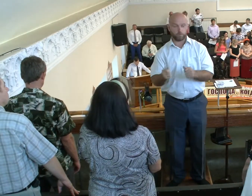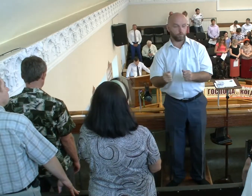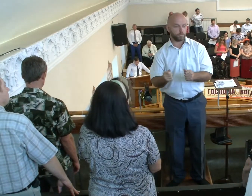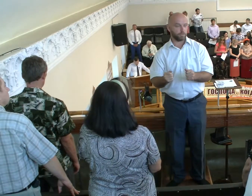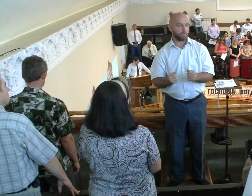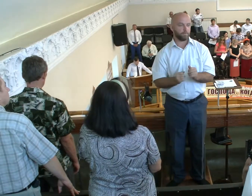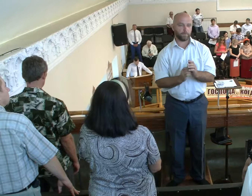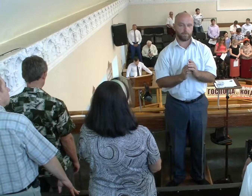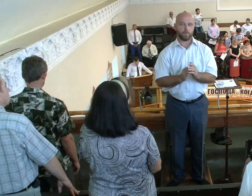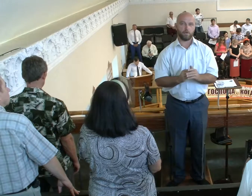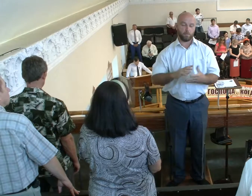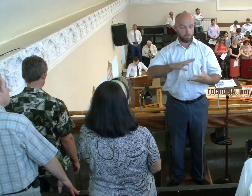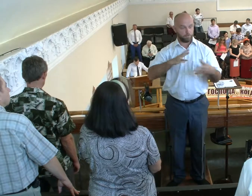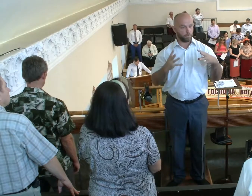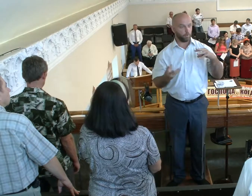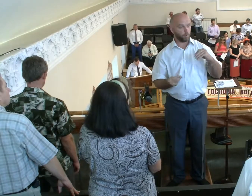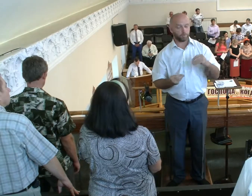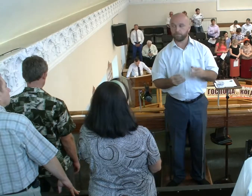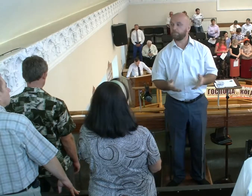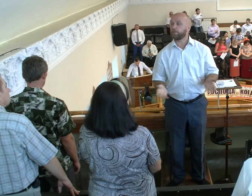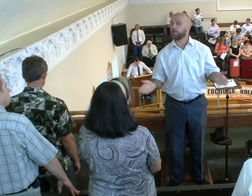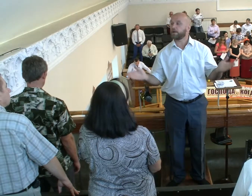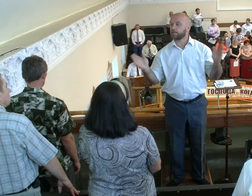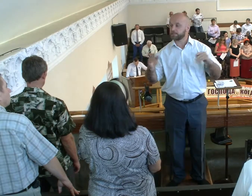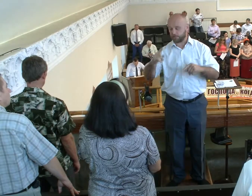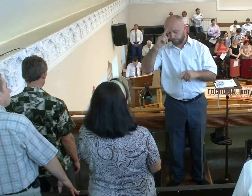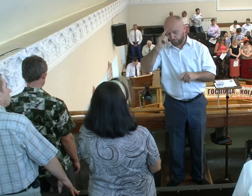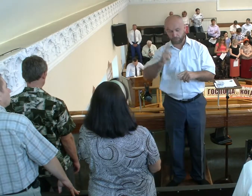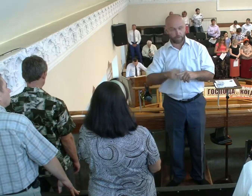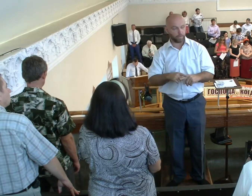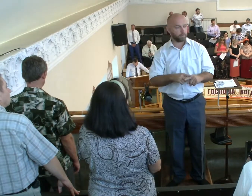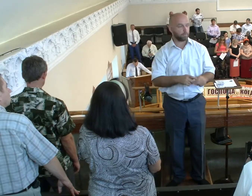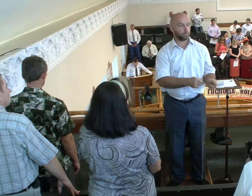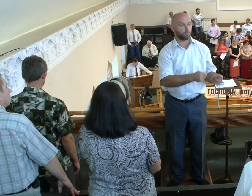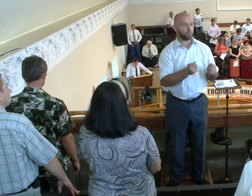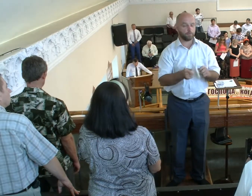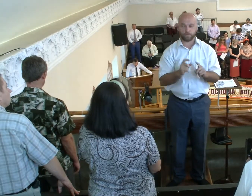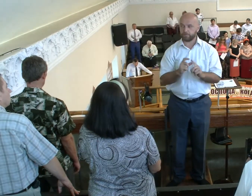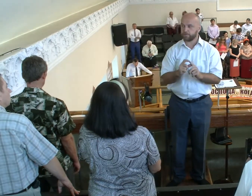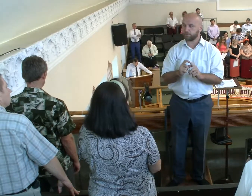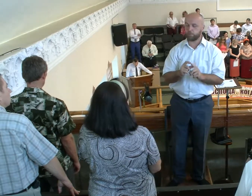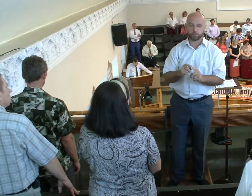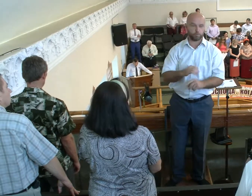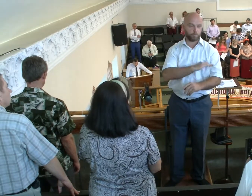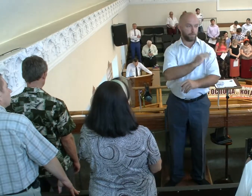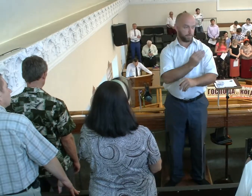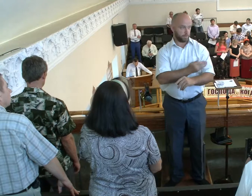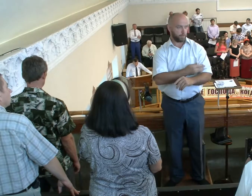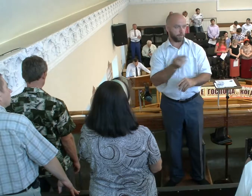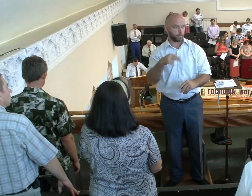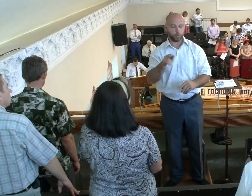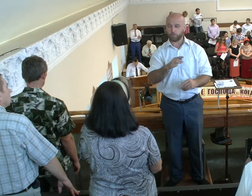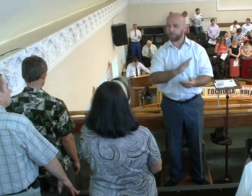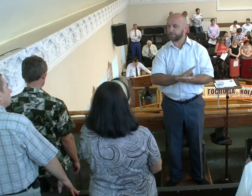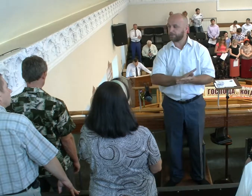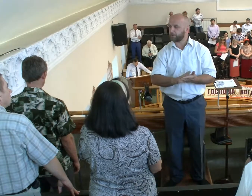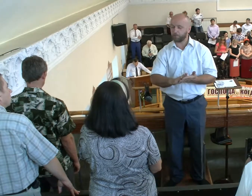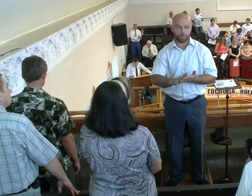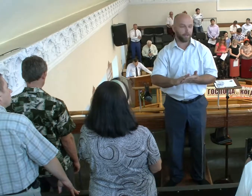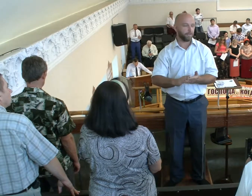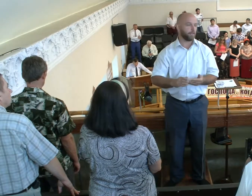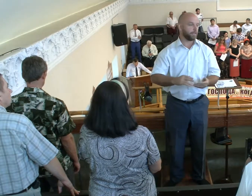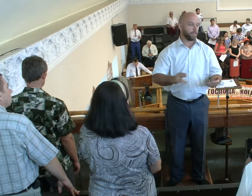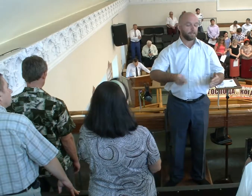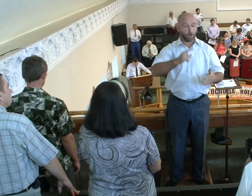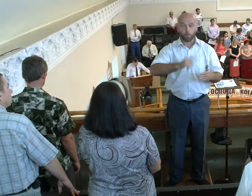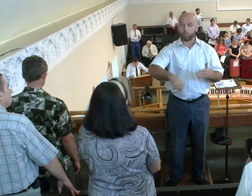Твоего. Благослови братья, которые будут сегодня говорить Слово Твое, чтобы оно было сказано в силе Духа Святого. Отец наш Небесный, наше